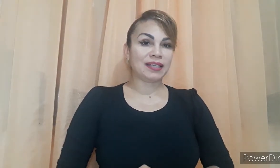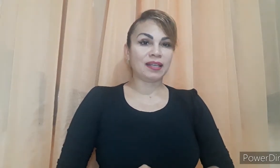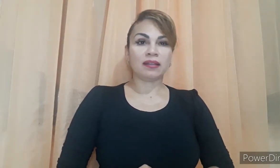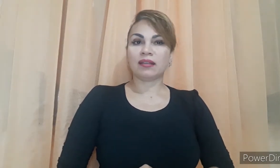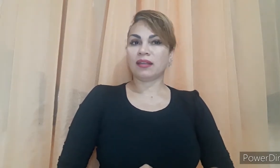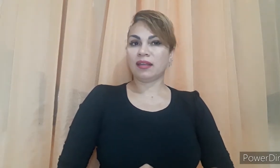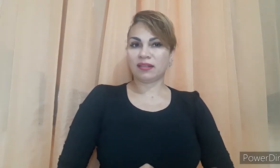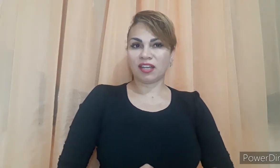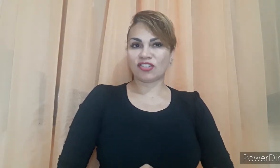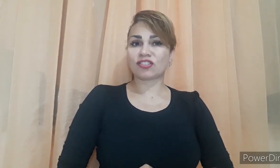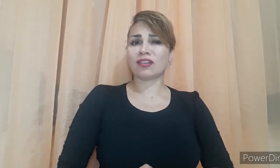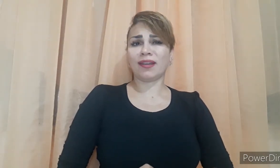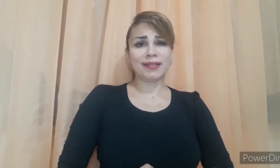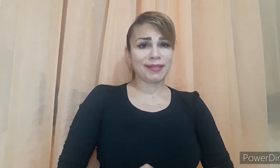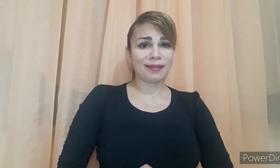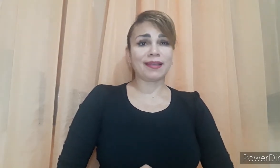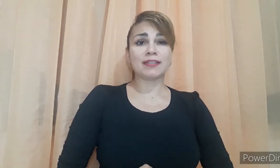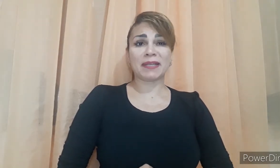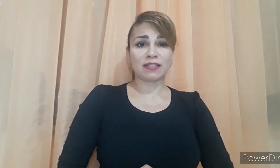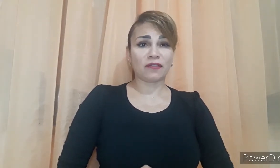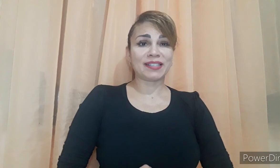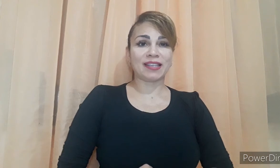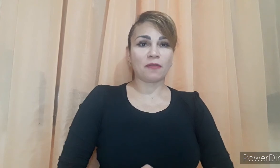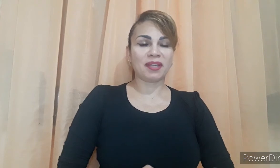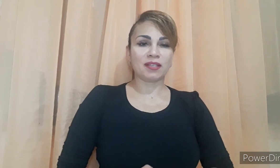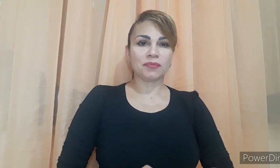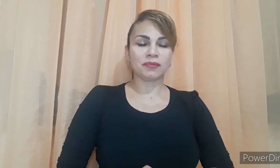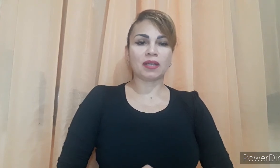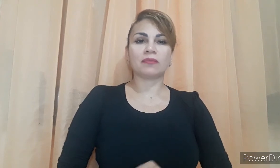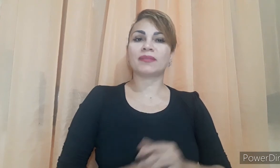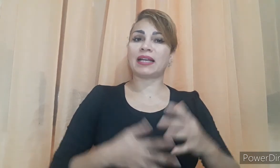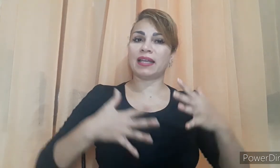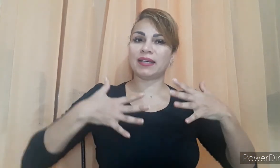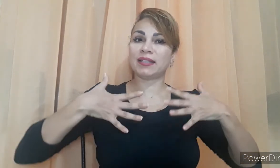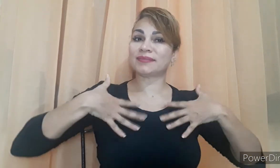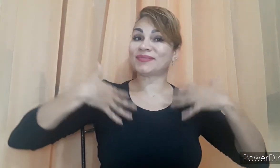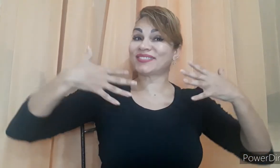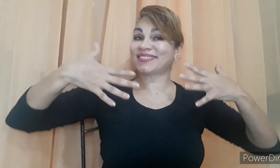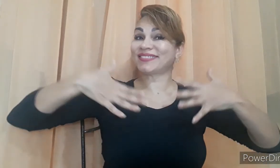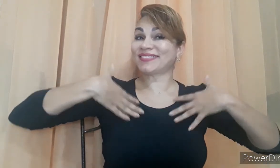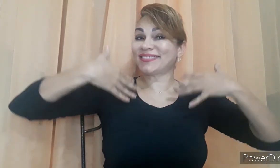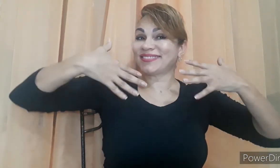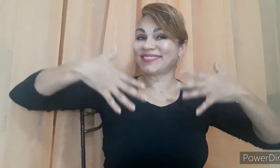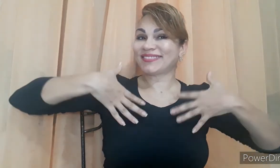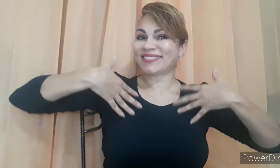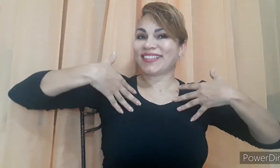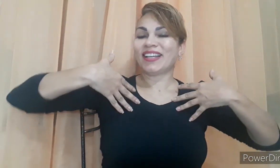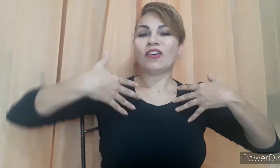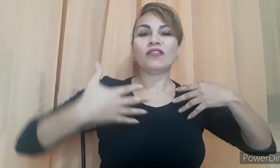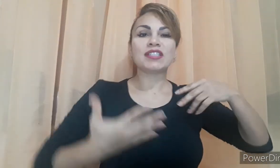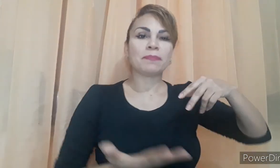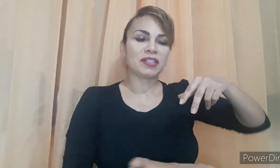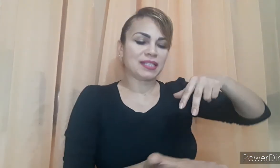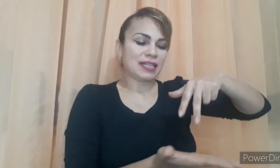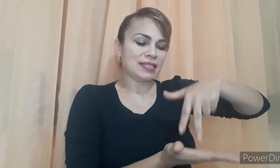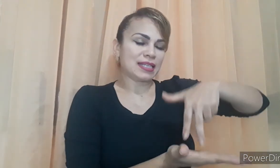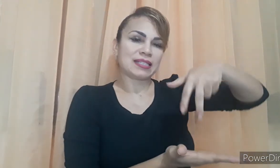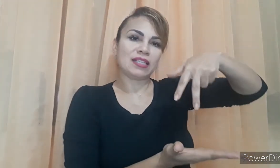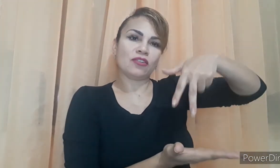Alegre e triste. Esse aqui tem expressão facial mesmo. Então, alegre. Ou você pode sinalizar assim, ó,